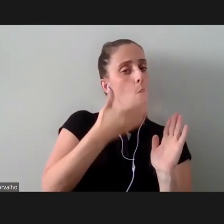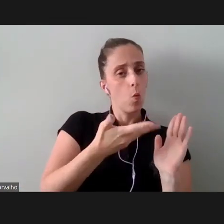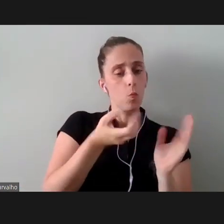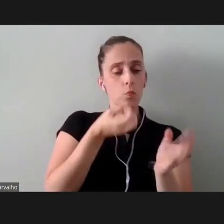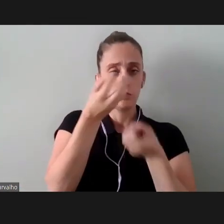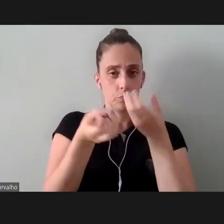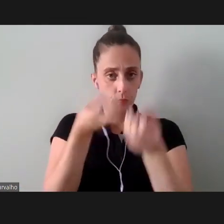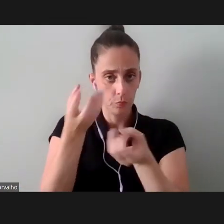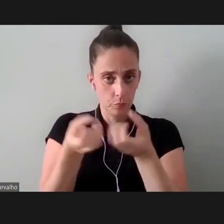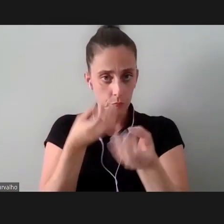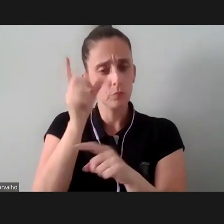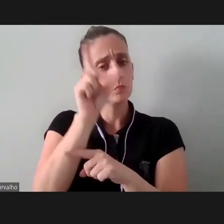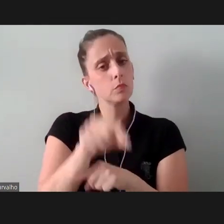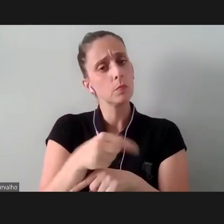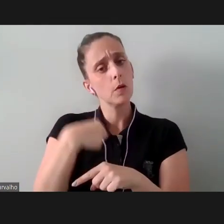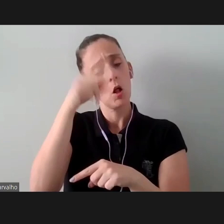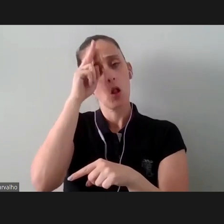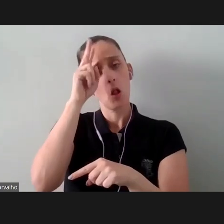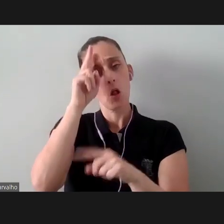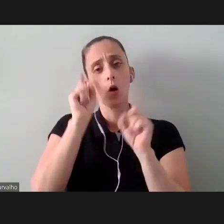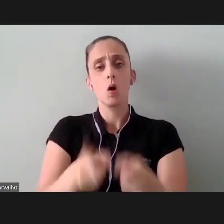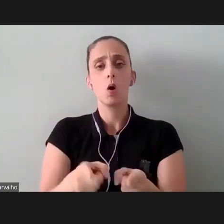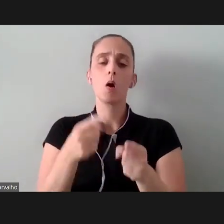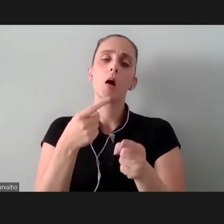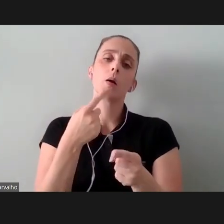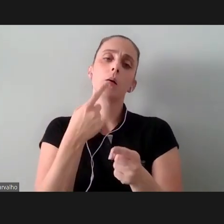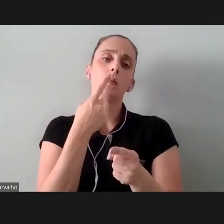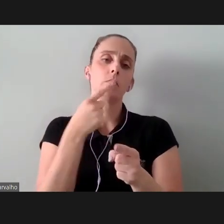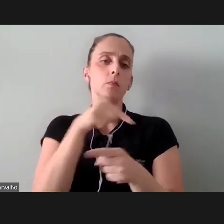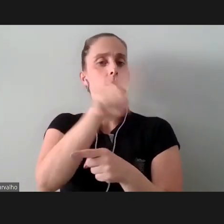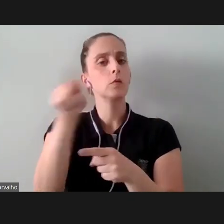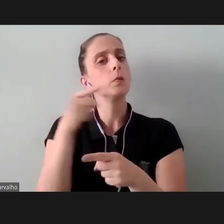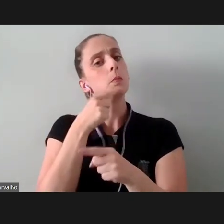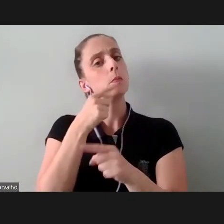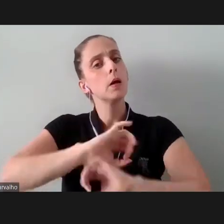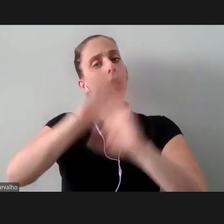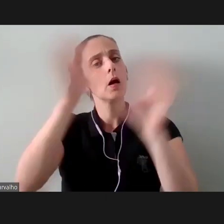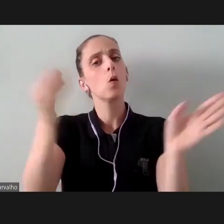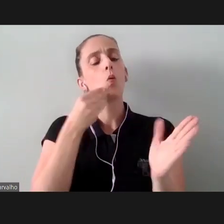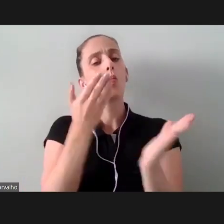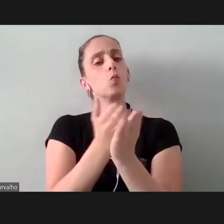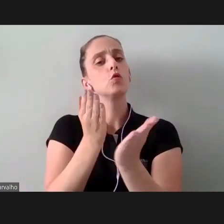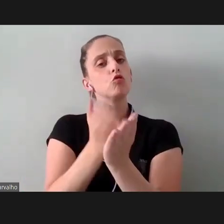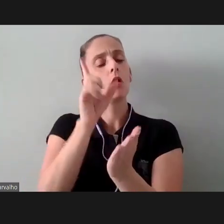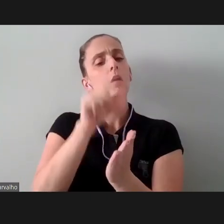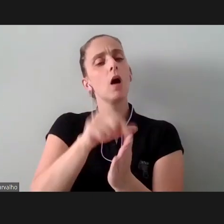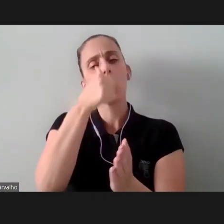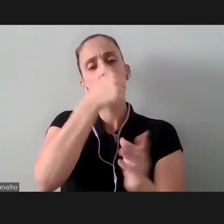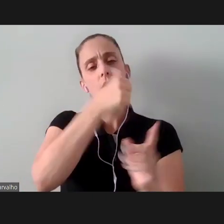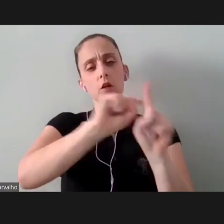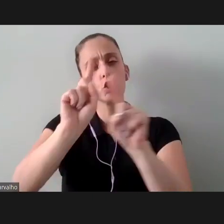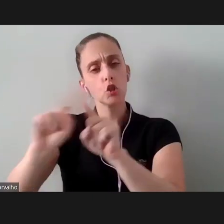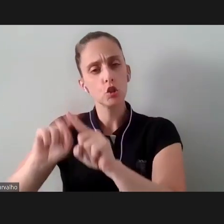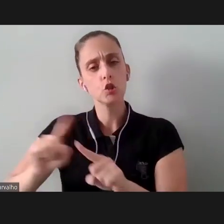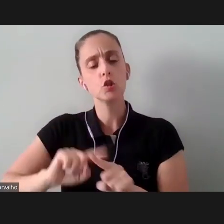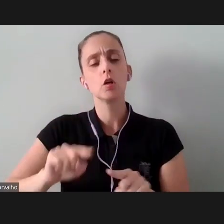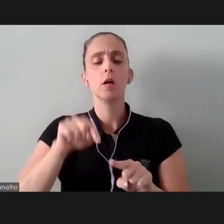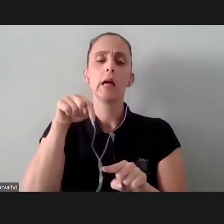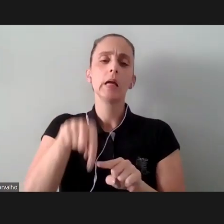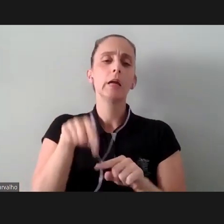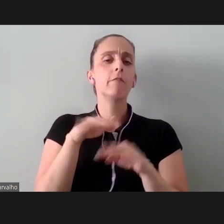vou começar também fazendo uma breve apresentação da escola e explorando um pouco de quais são as atividades, as ações que a gente tem